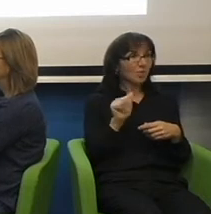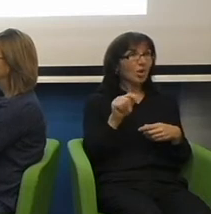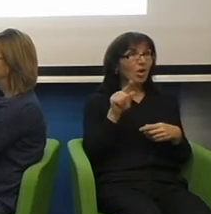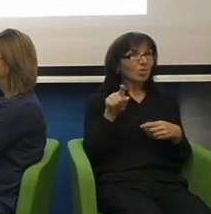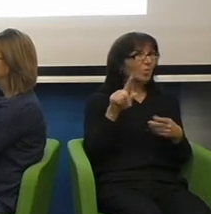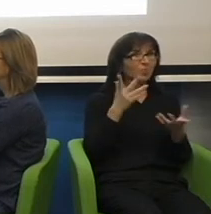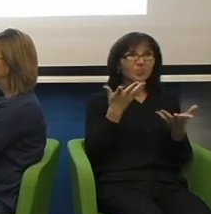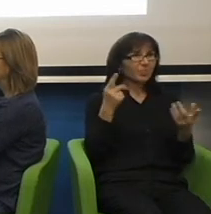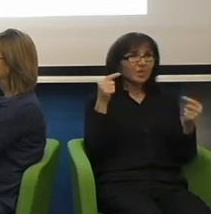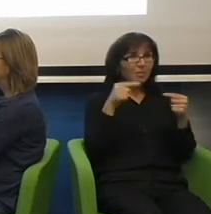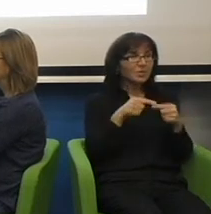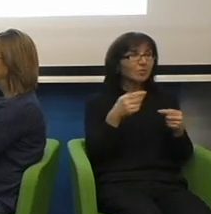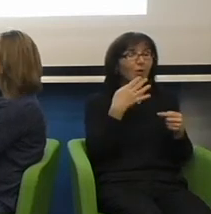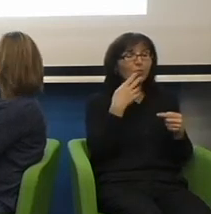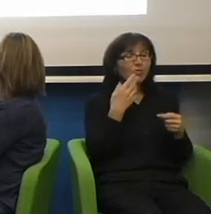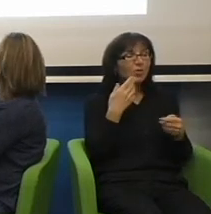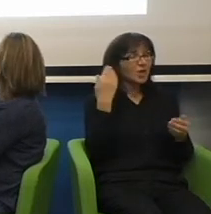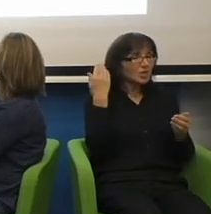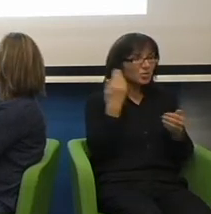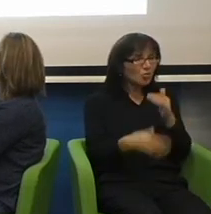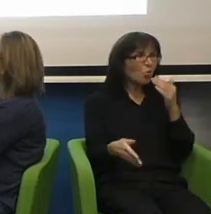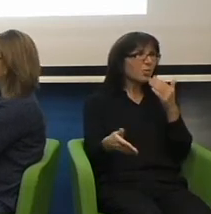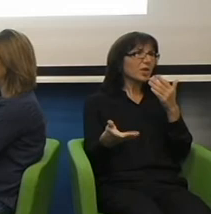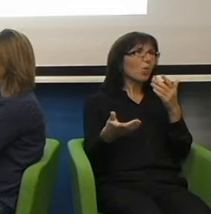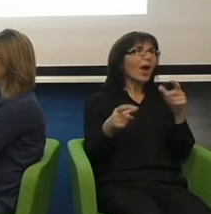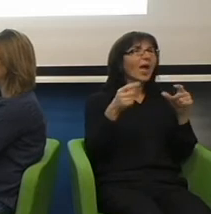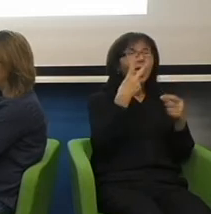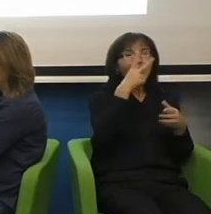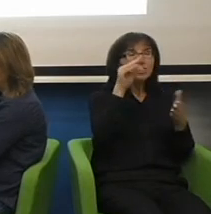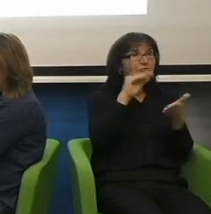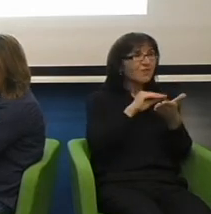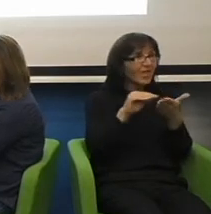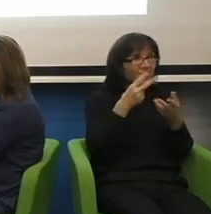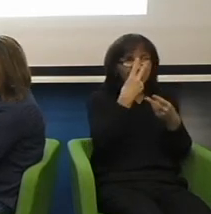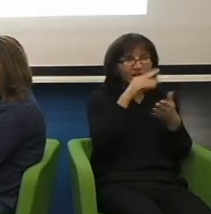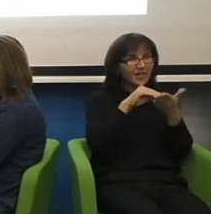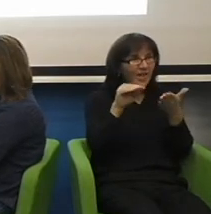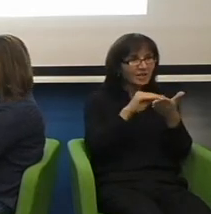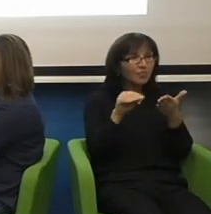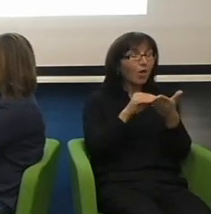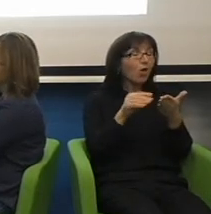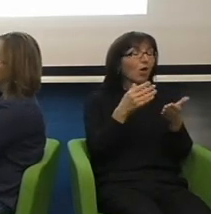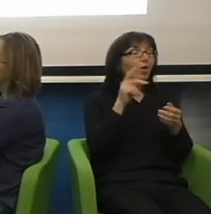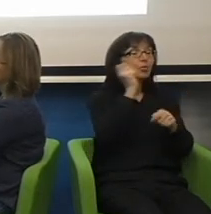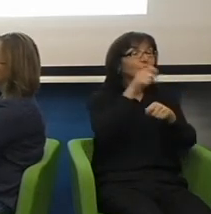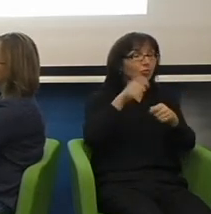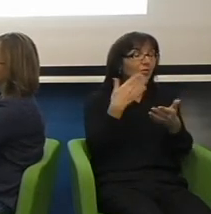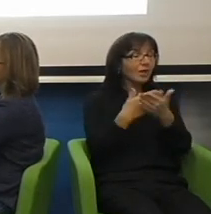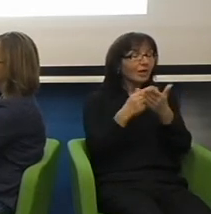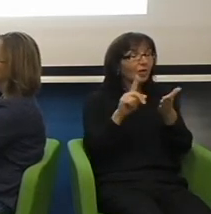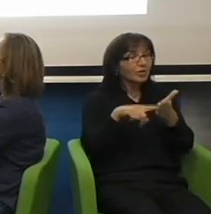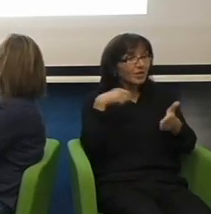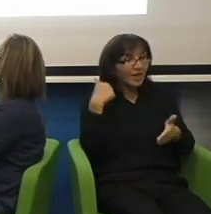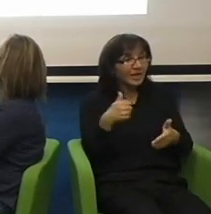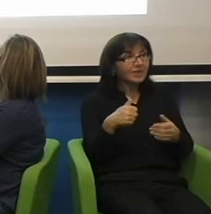że zgubiła metrykę i dla pewności się jeszcze raz ochrzciła w 1964 roku. Powód był